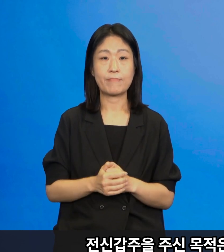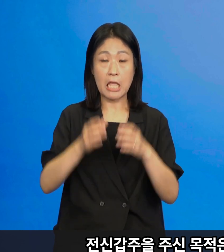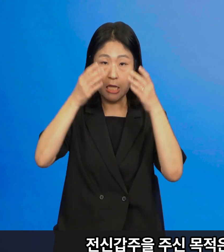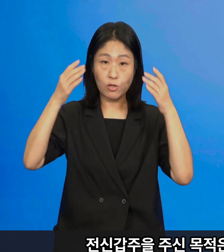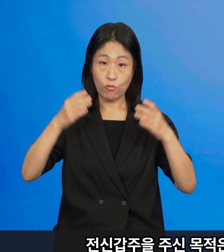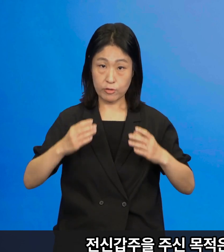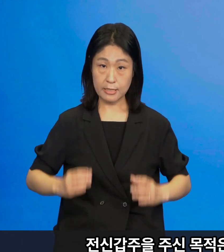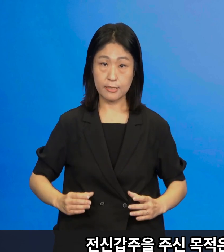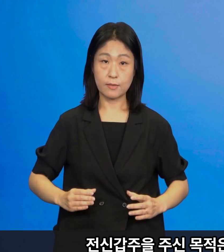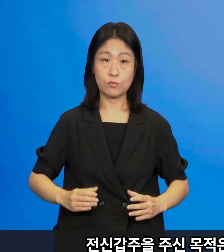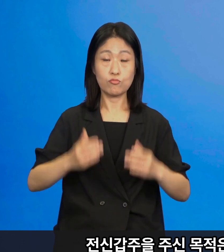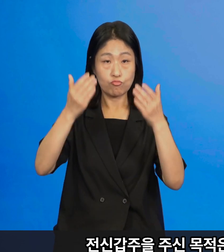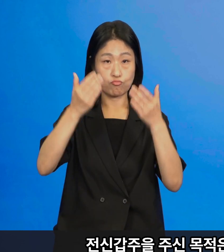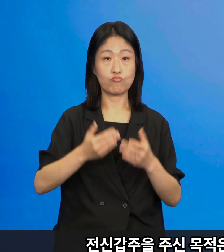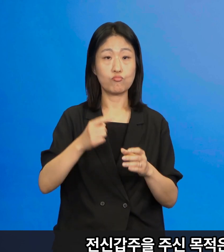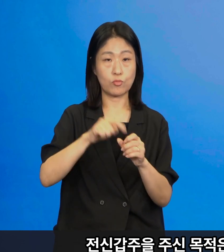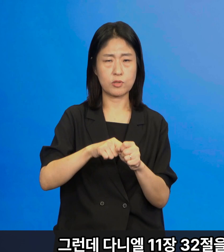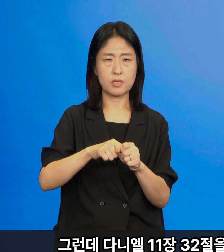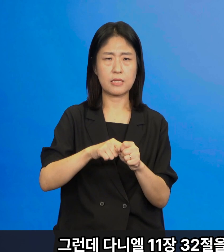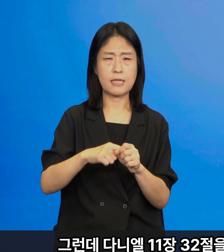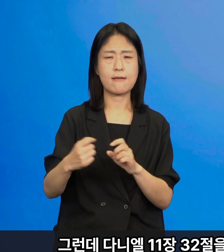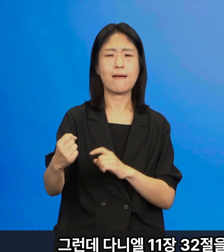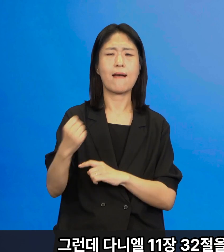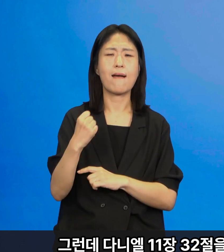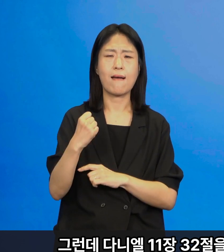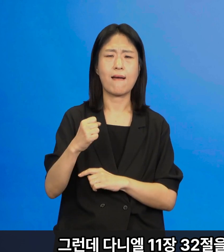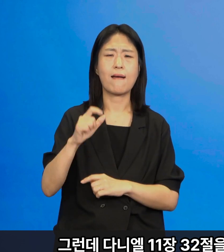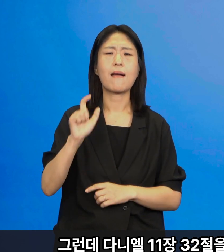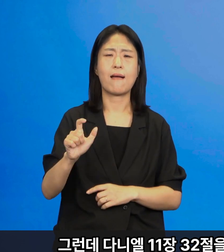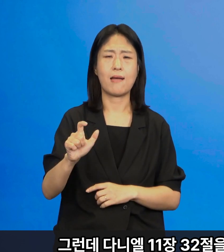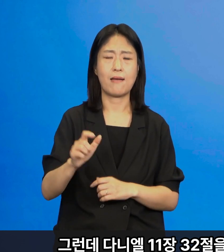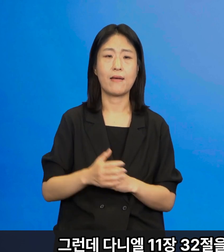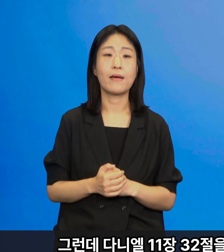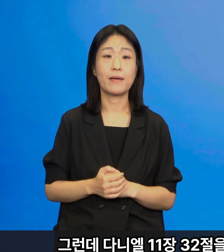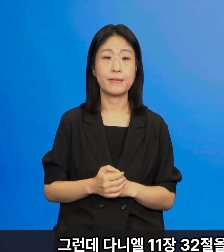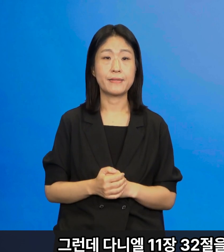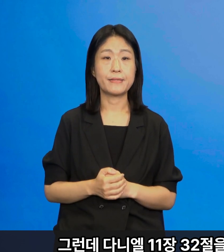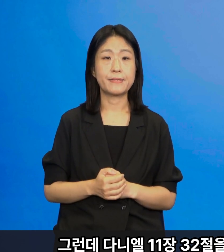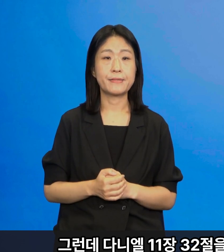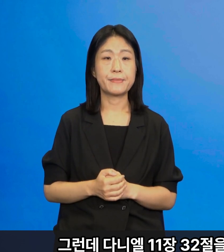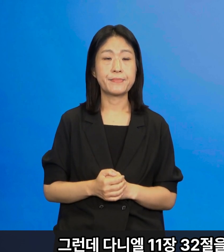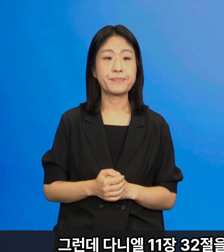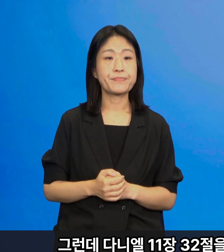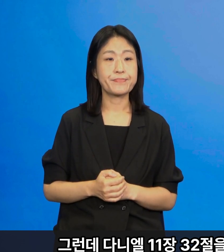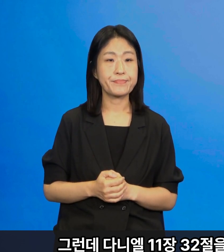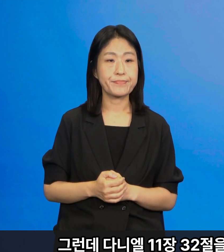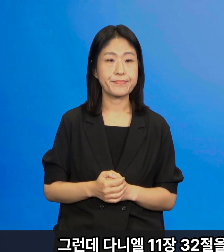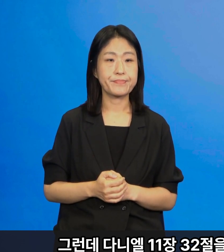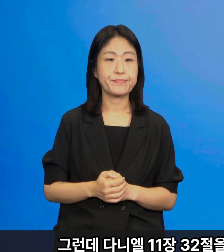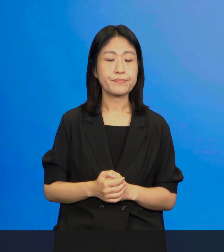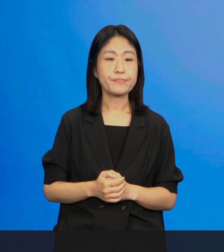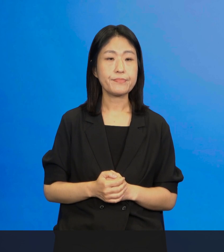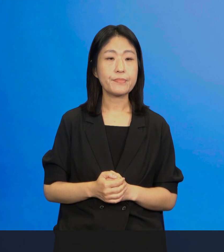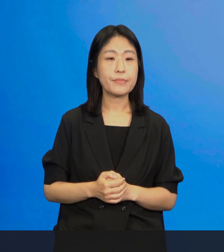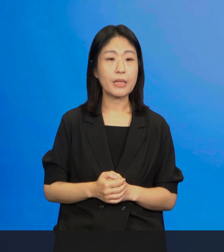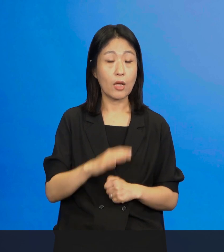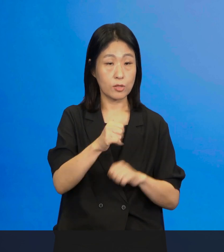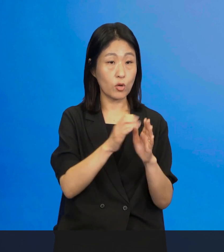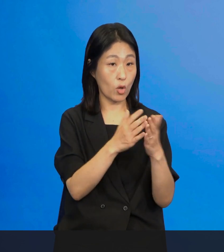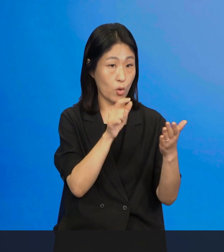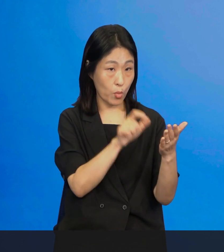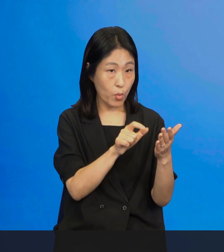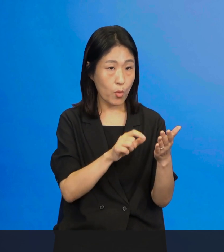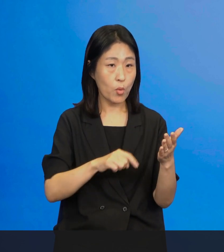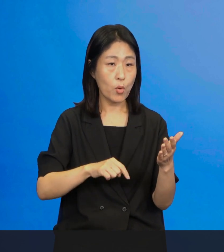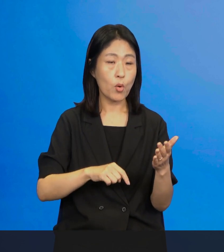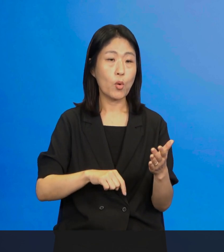바로 강건함이라는 것이죠. 그런데 다니엘 11장 32절을 보니까 이렇게 기록되어 있어요. 오직 자기